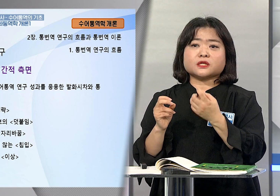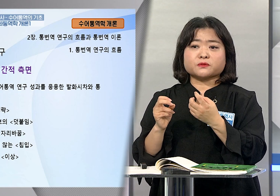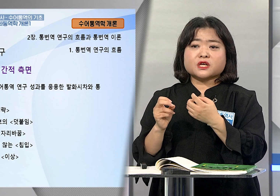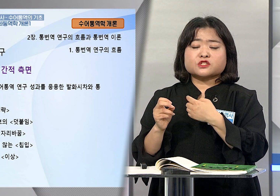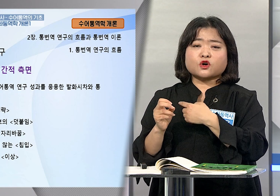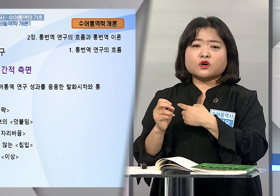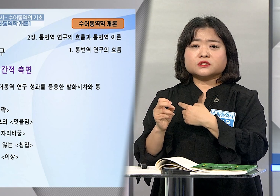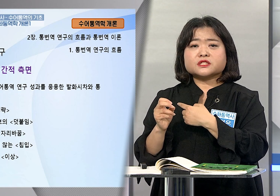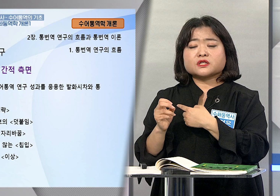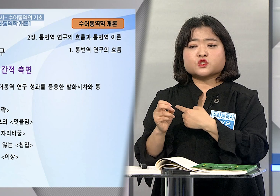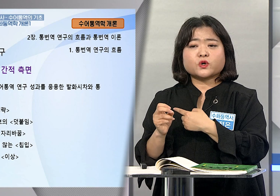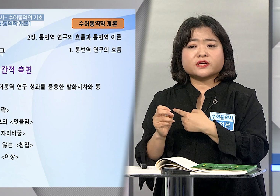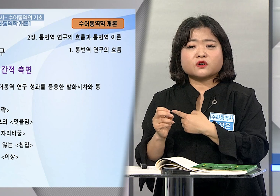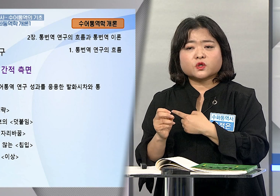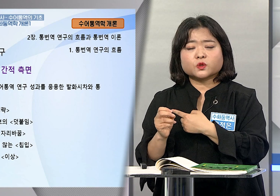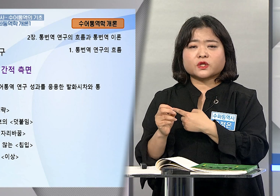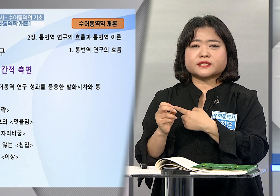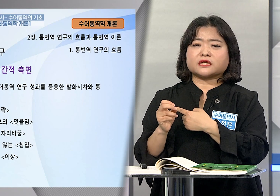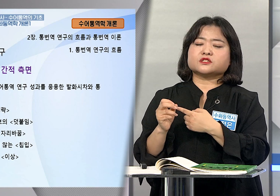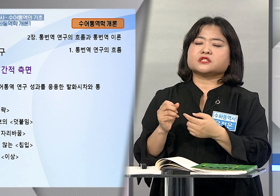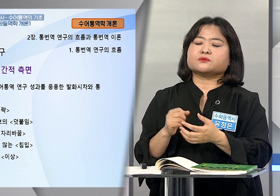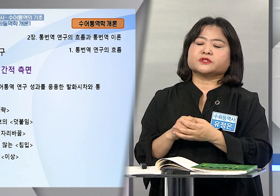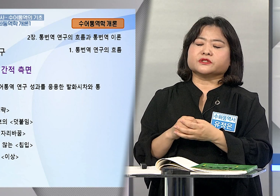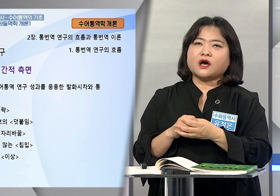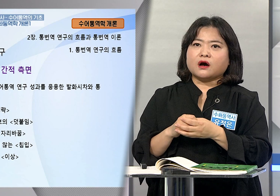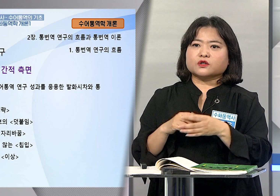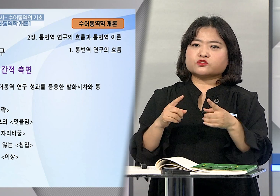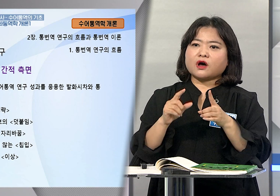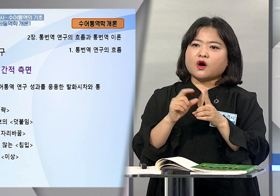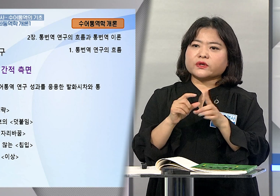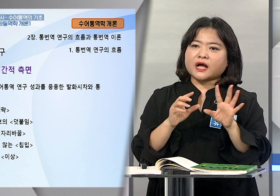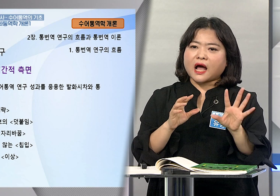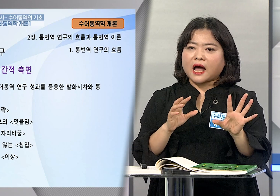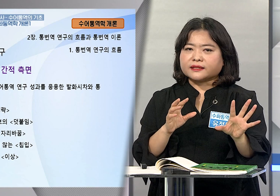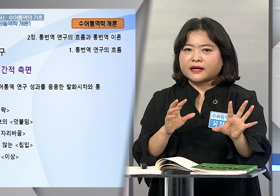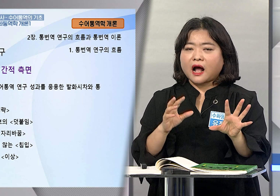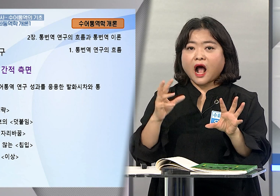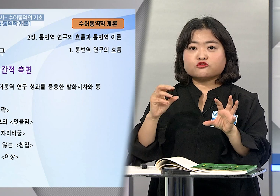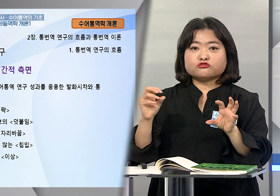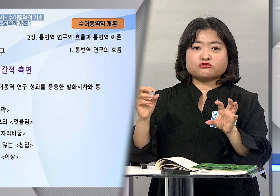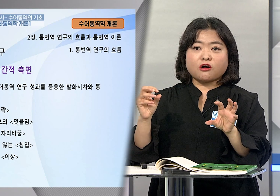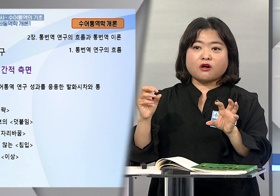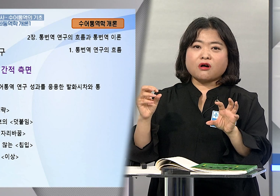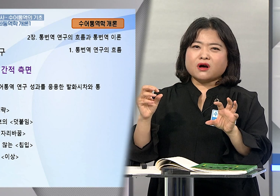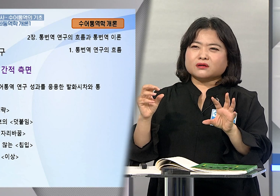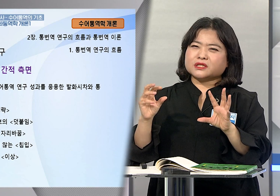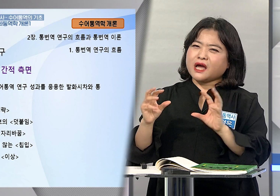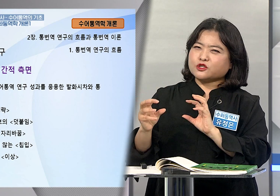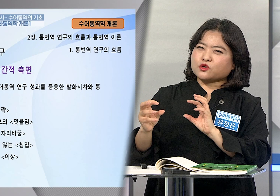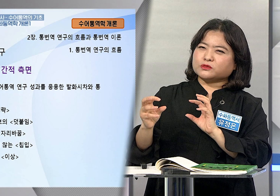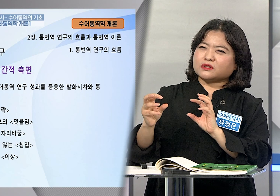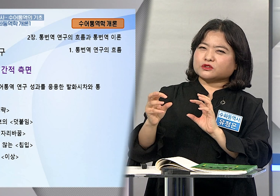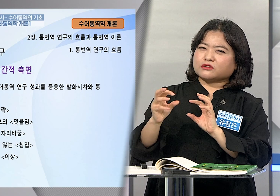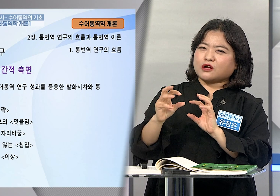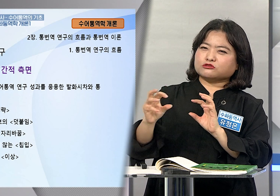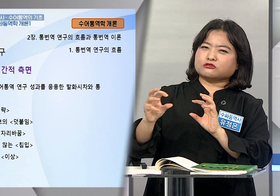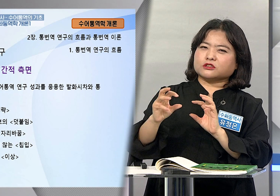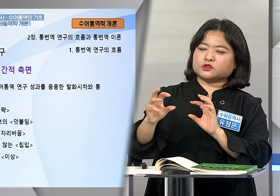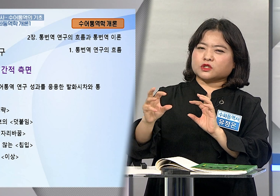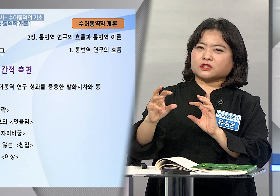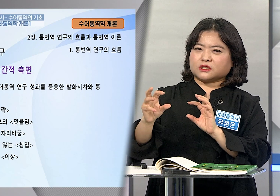않은 침입. 저거는 수화에 허용되지 않은 침입은 수화 어휘가 아니라 한국어 이해할 수 없는